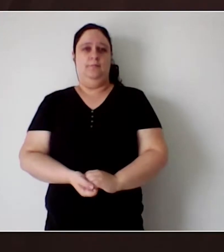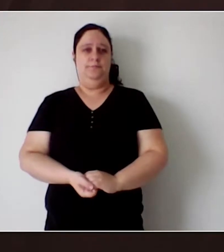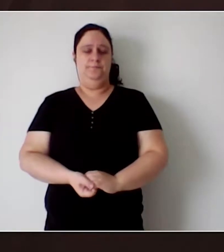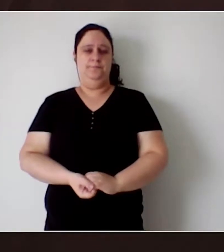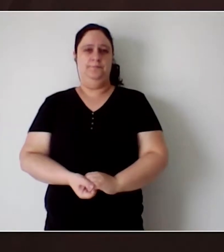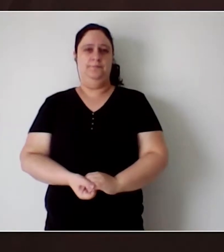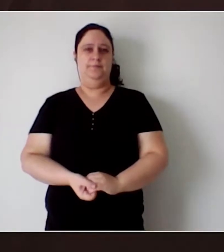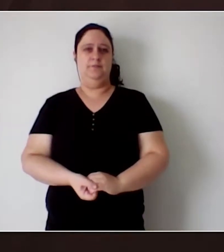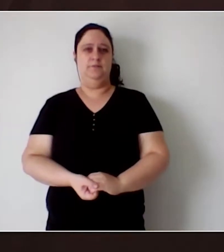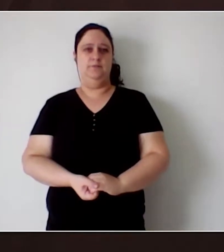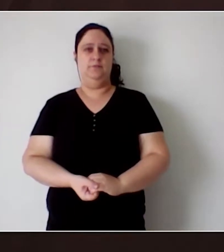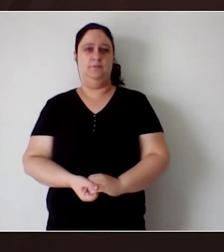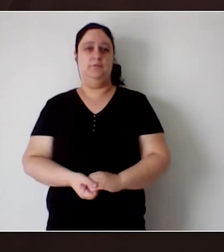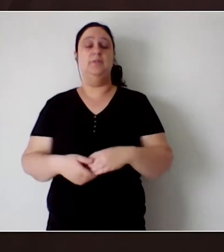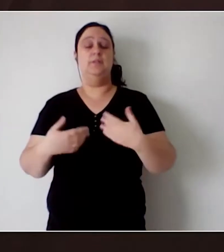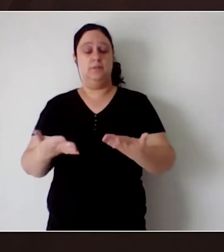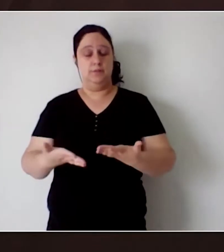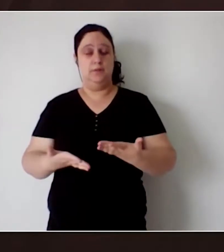Naquele mesmo dia,